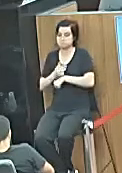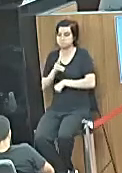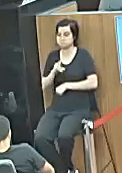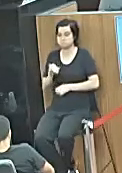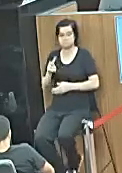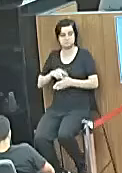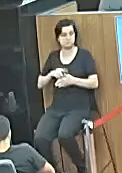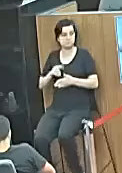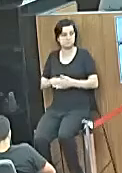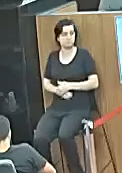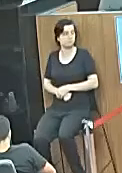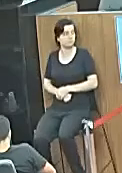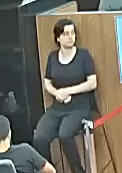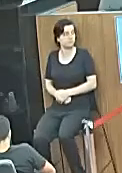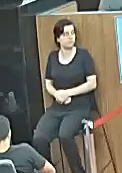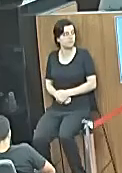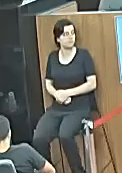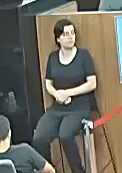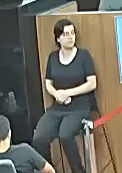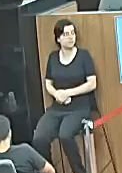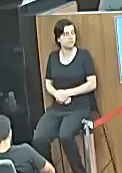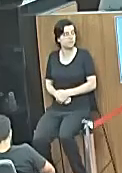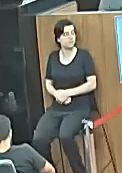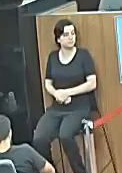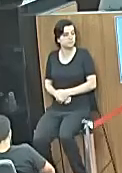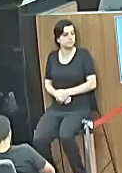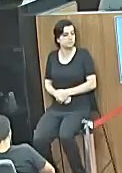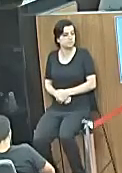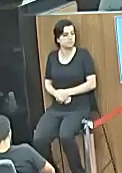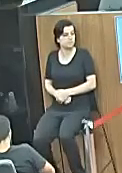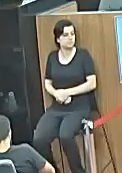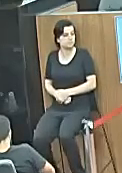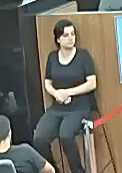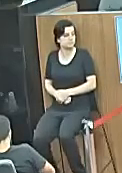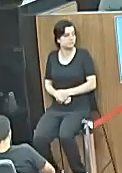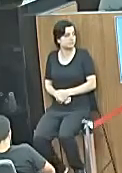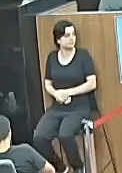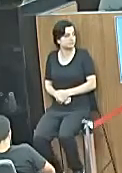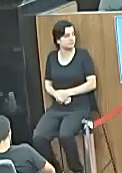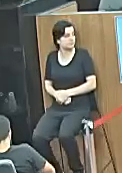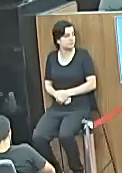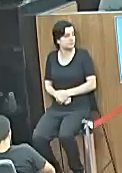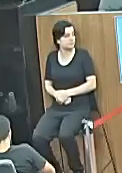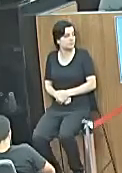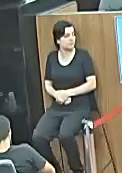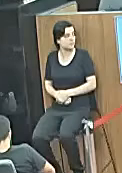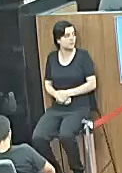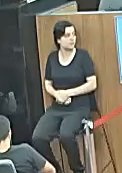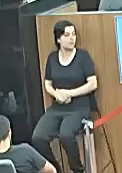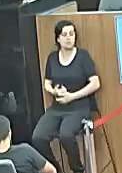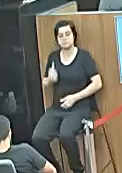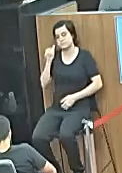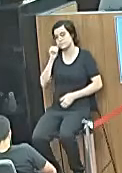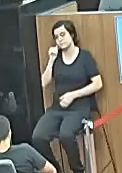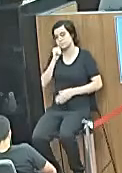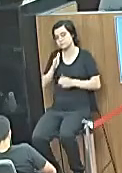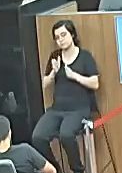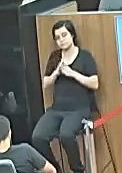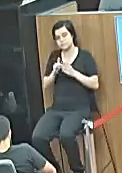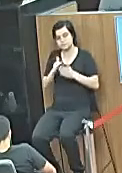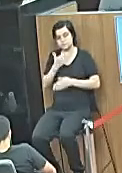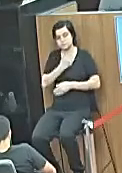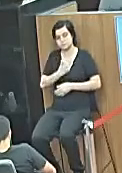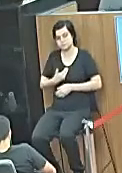mais um a yara pedido pedidos no pedido empenho do governo para a nomeação dos